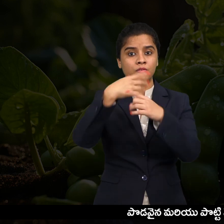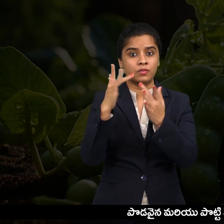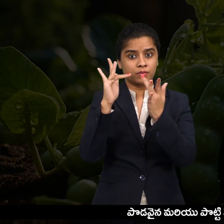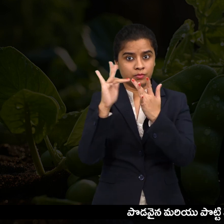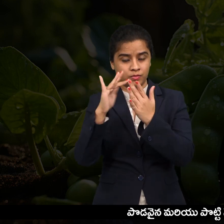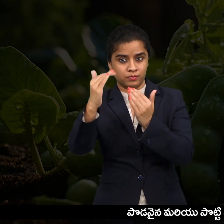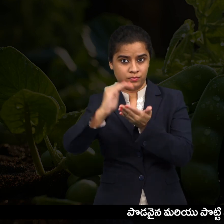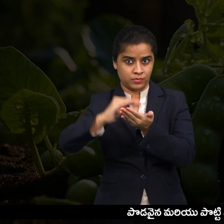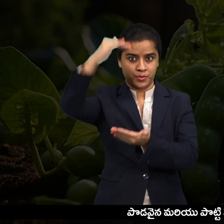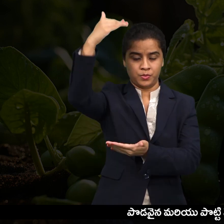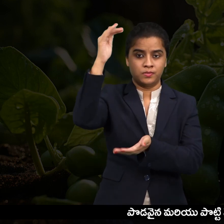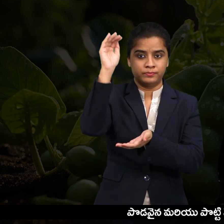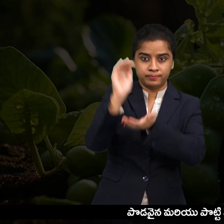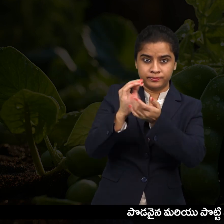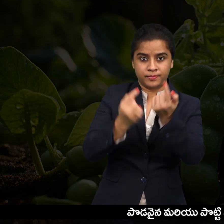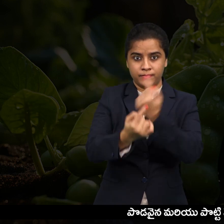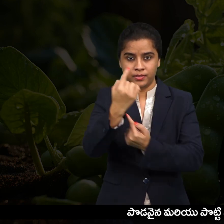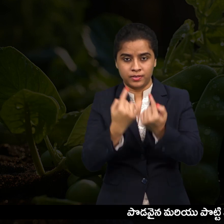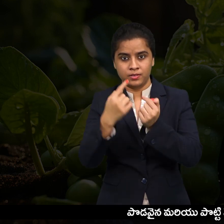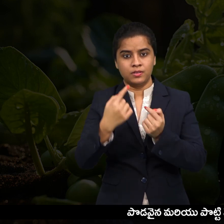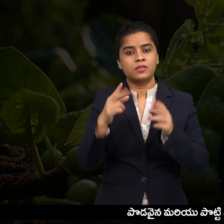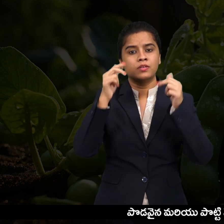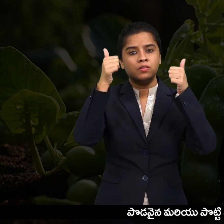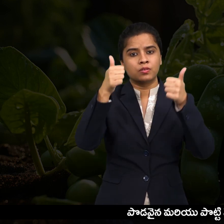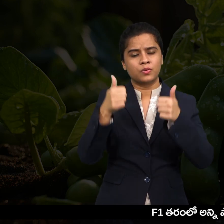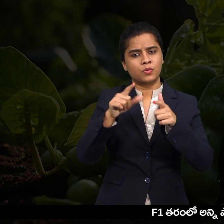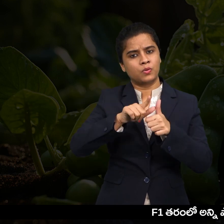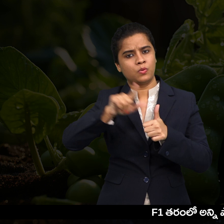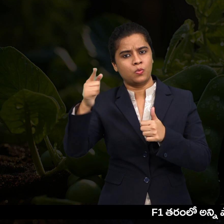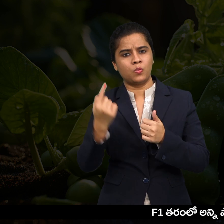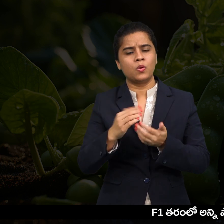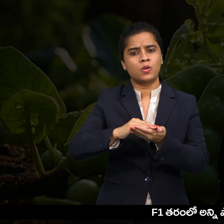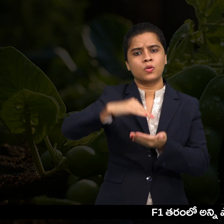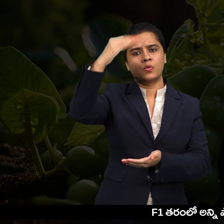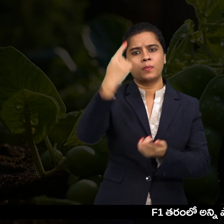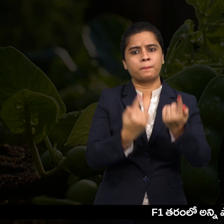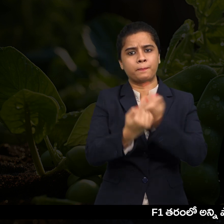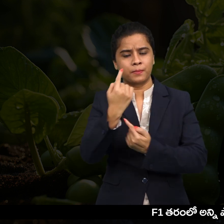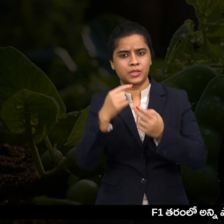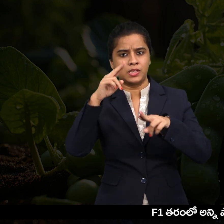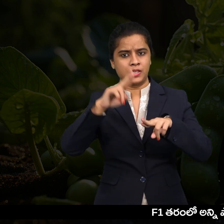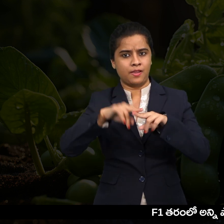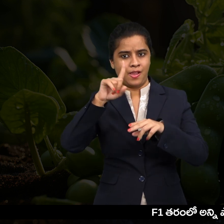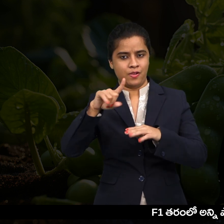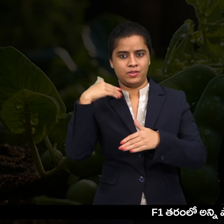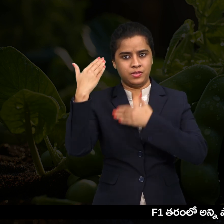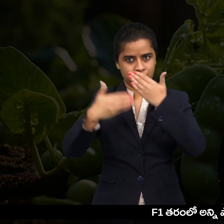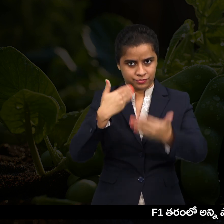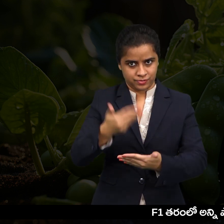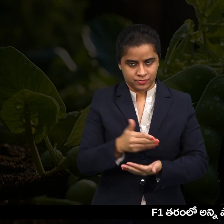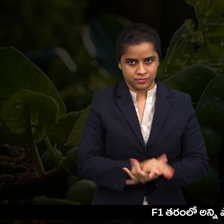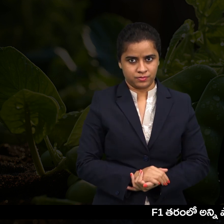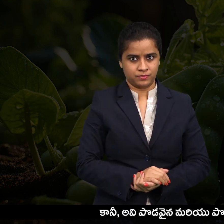పొడవైన మరియు పొట్టి మొక్కల మధ్య సంకరణం ఫలితంగా F1 తరంలో అన్ని పొడవైన మొక్కలు